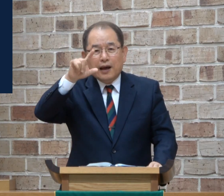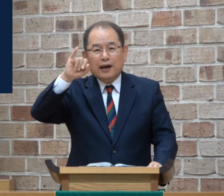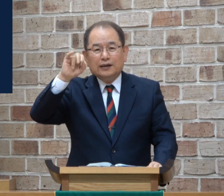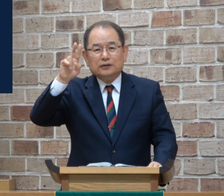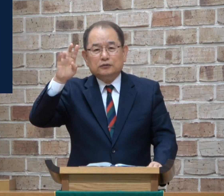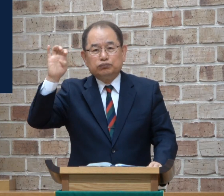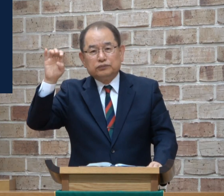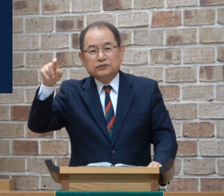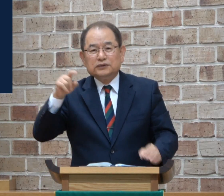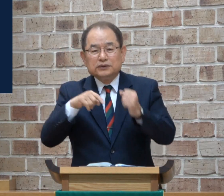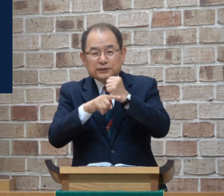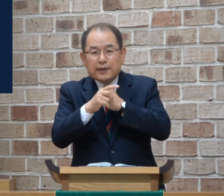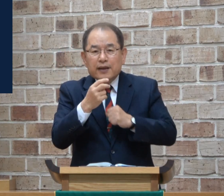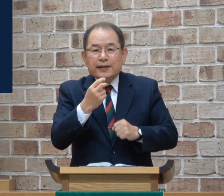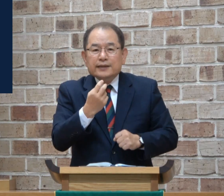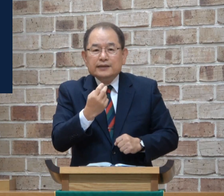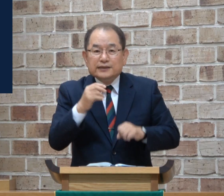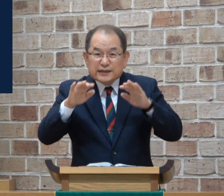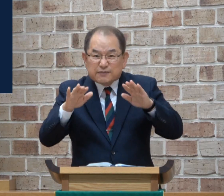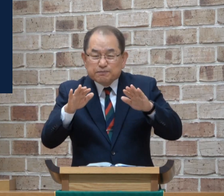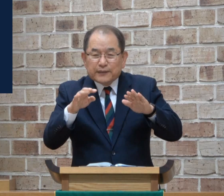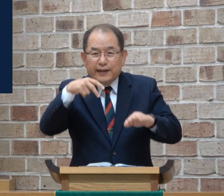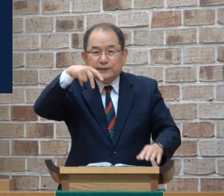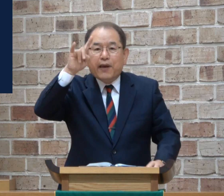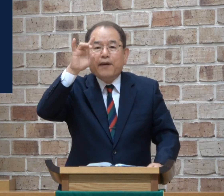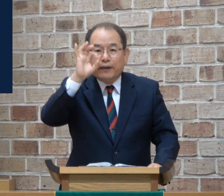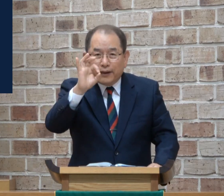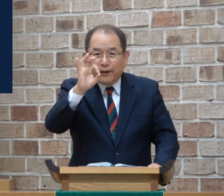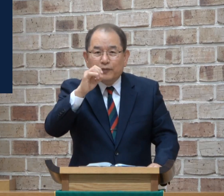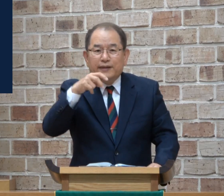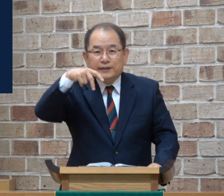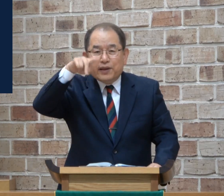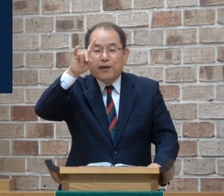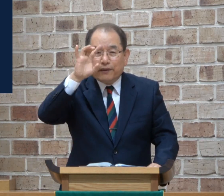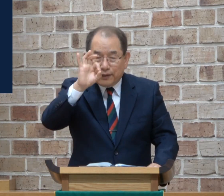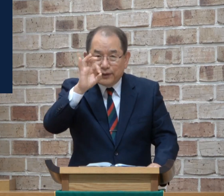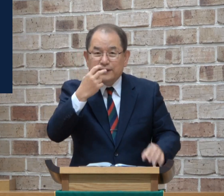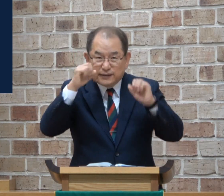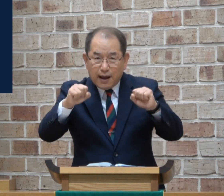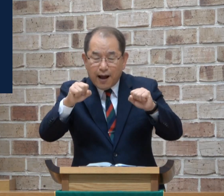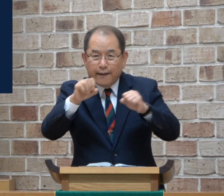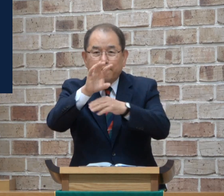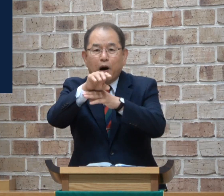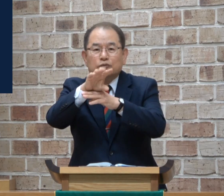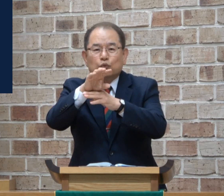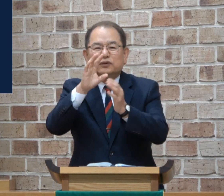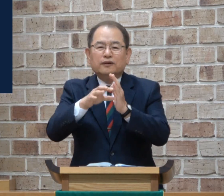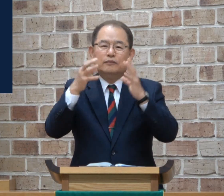있습니다. 그것은 생방송이라는 뜻입니다. 지금 하고 있는 생방송이라는 뜻입니다.